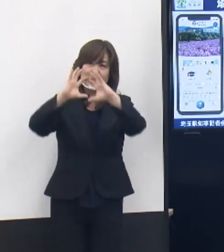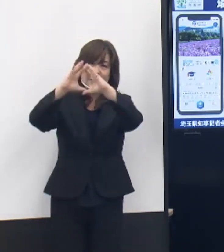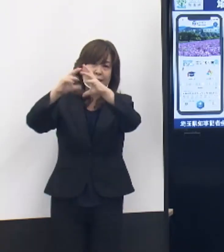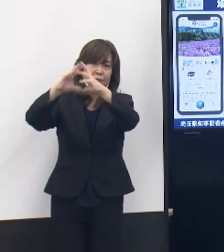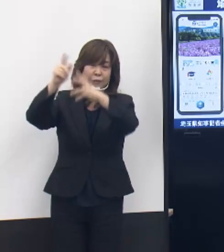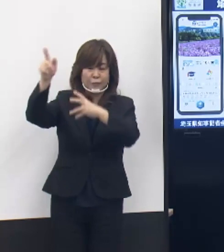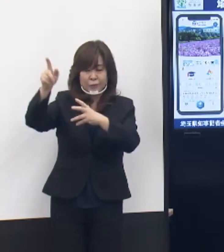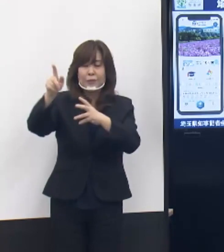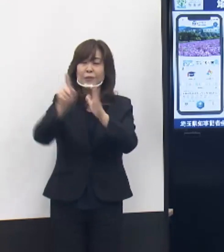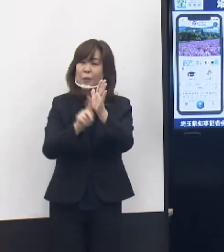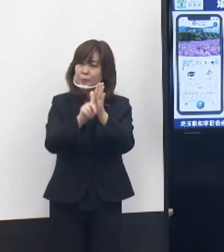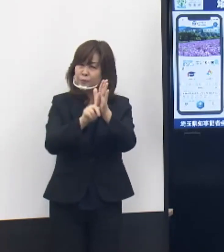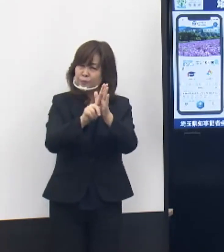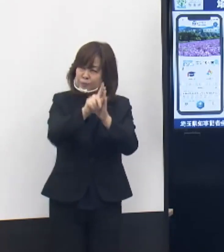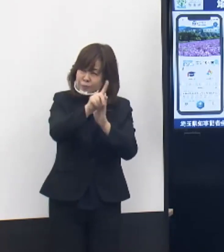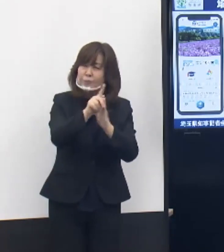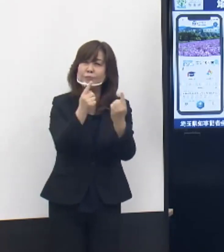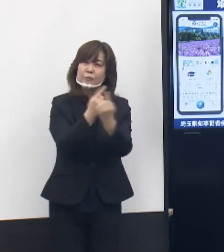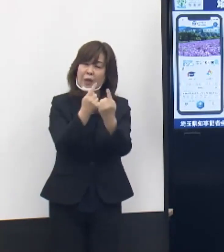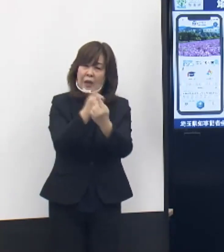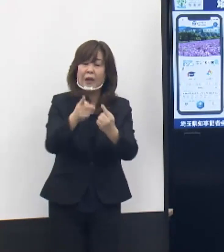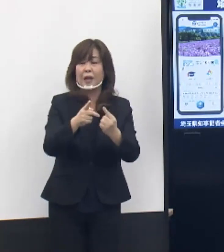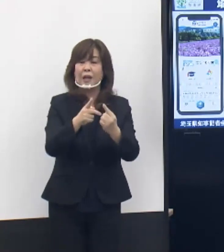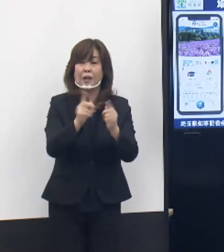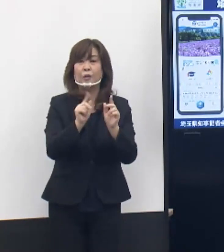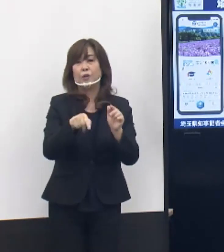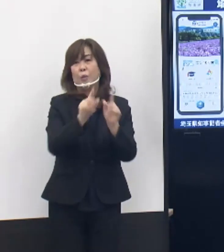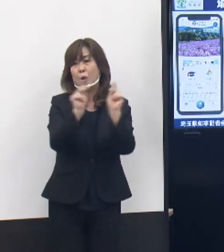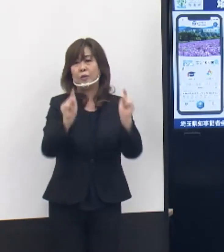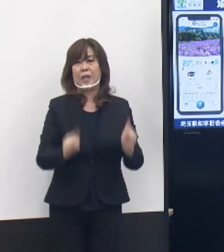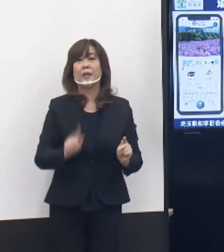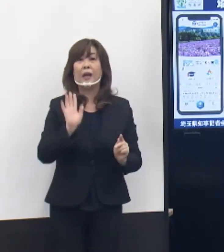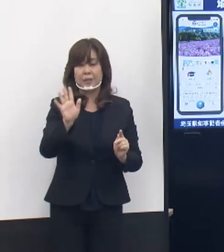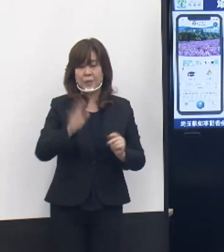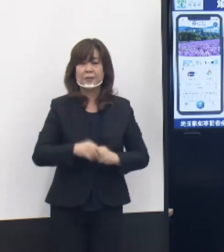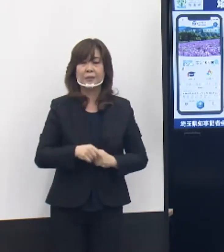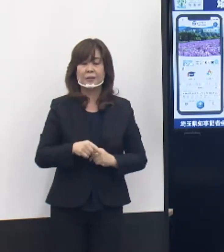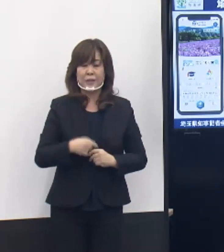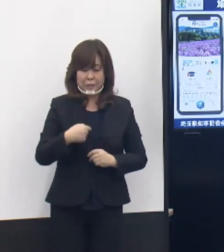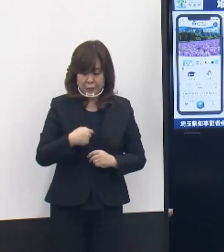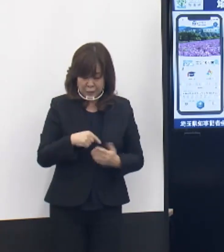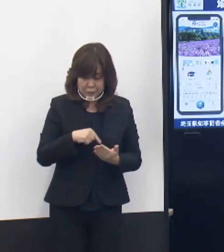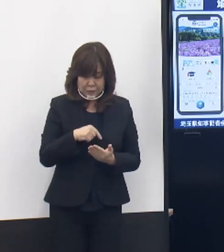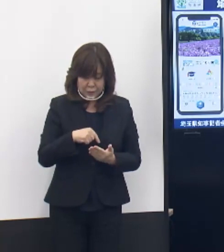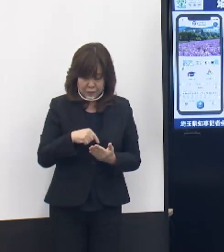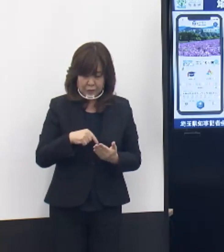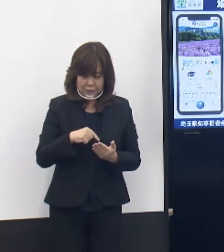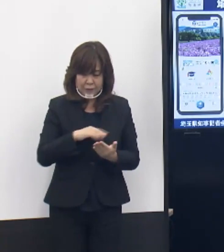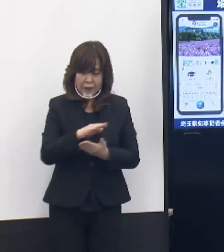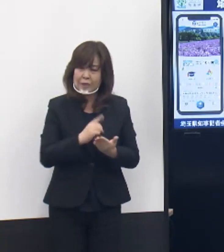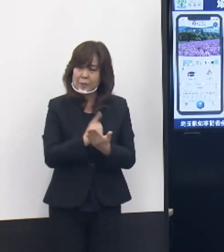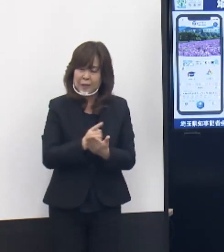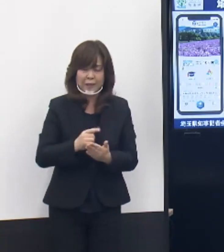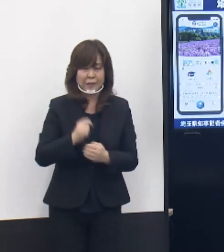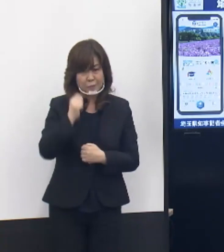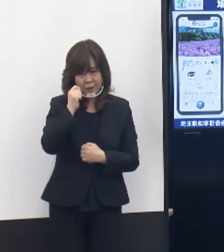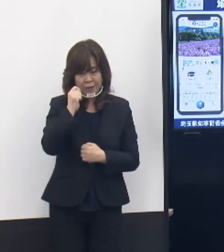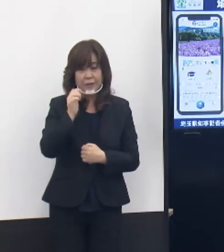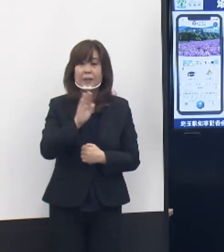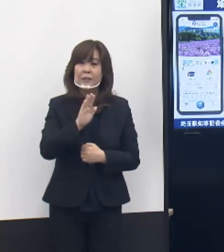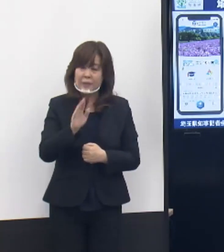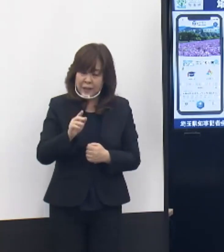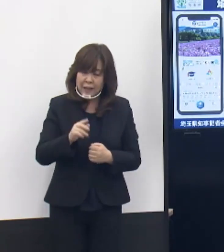化問題だと思っています。行政だけではできない、企業にとってもプラスがある、こういったその時代になっているために、持続可